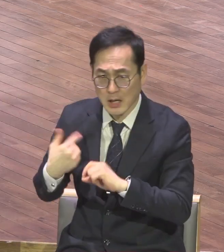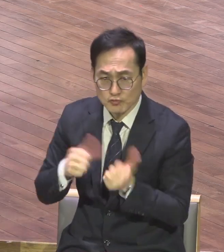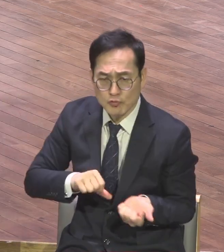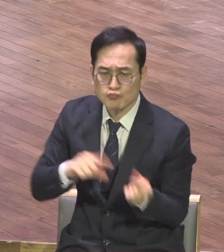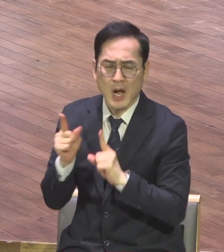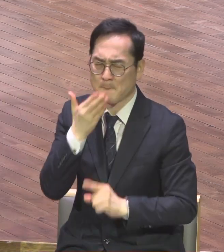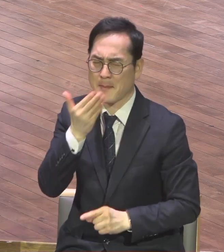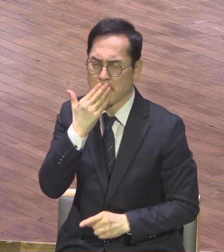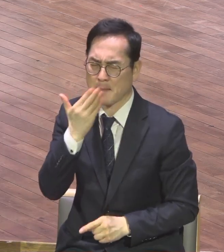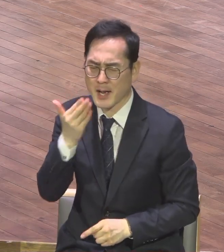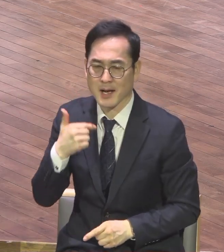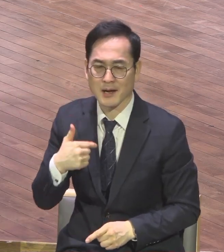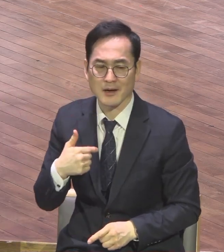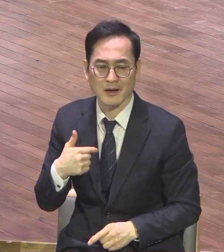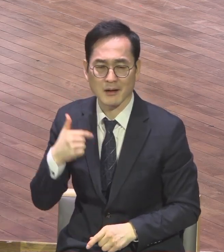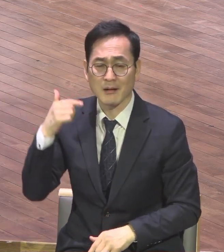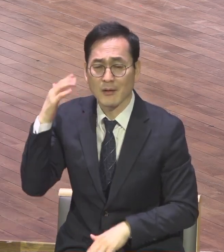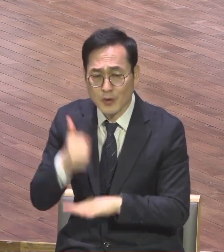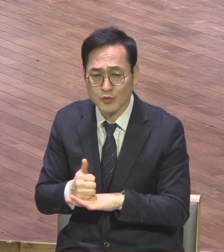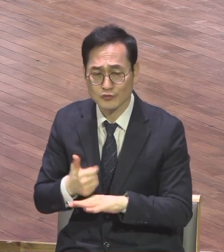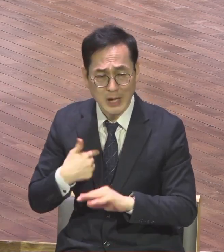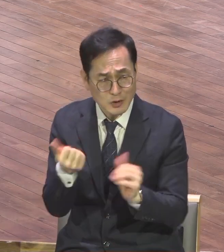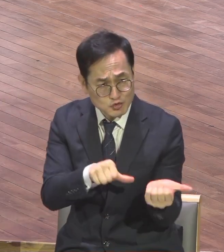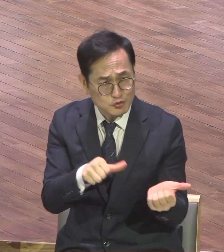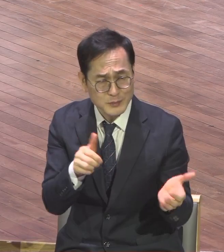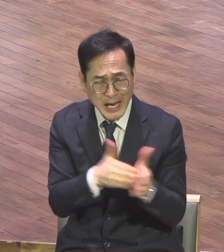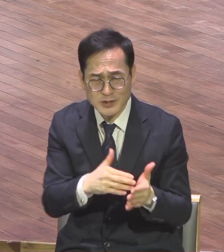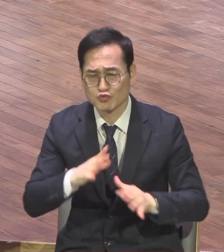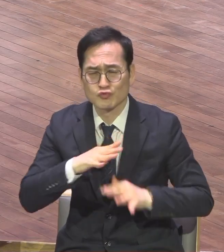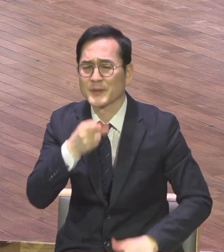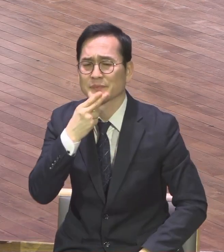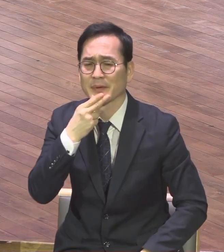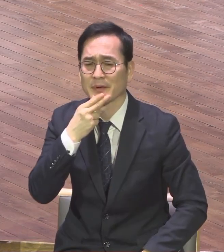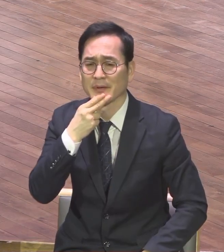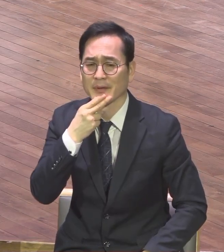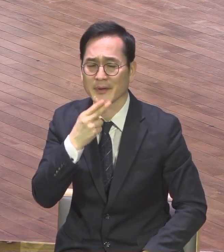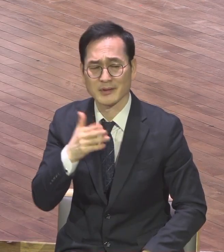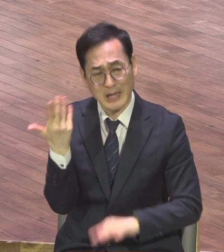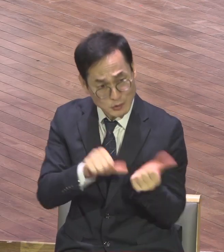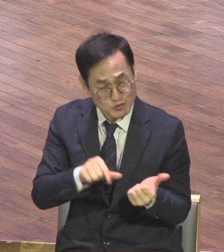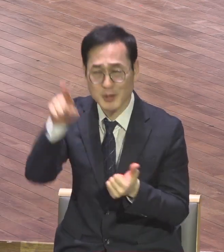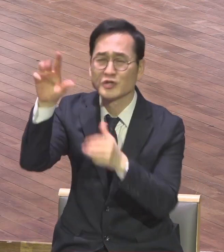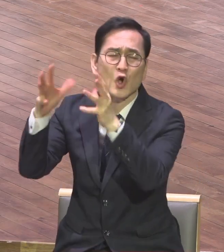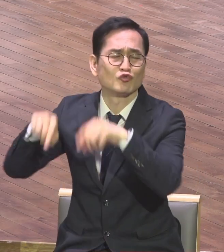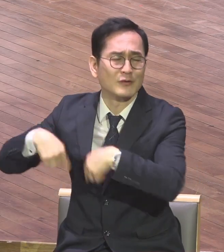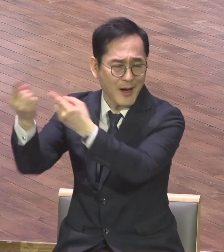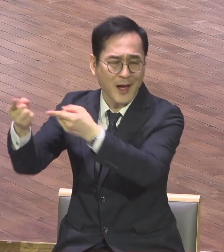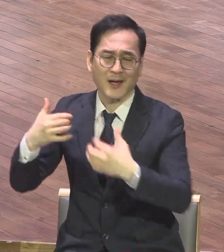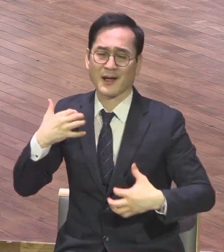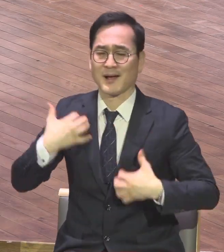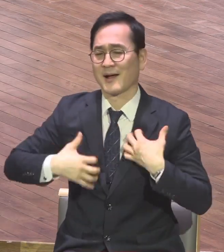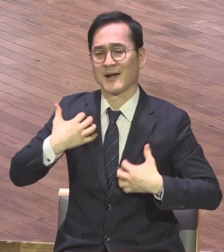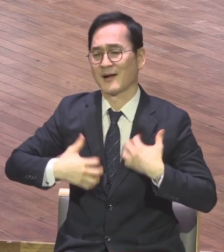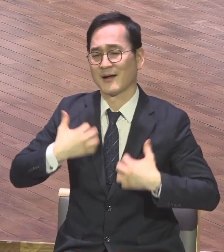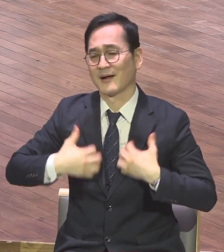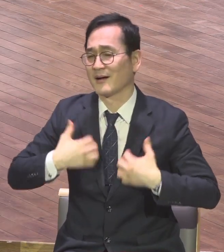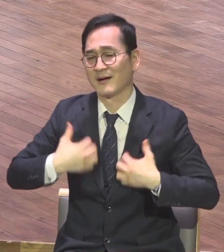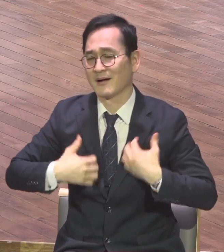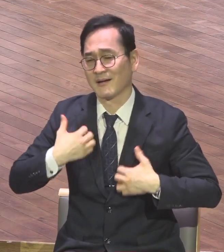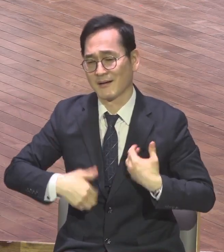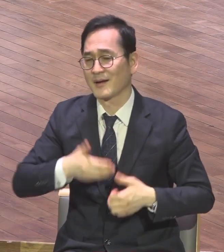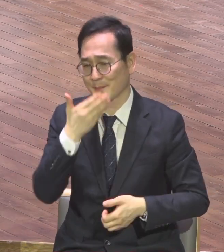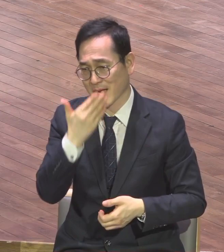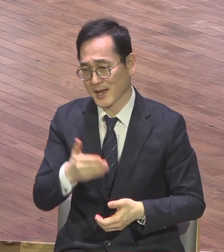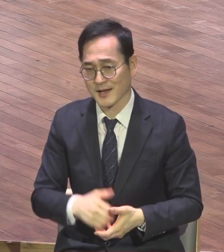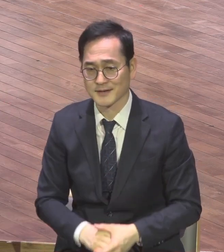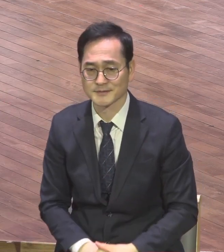해방, 죽음에서 해방, 죽음, 죽음 또 찬양 부르면서 내가 천국 간다, 천국 입성한다. 이제 찬양 불러 울지 말고 찬양